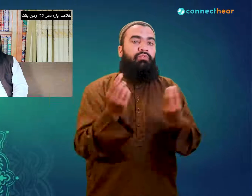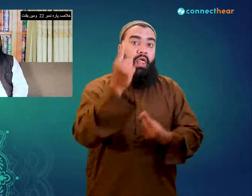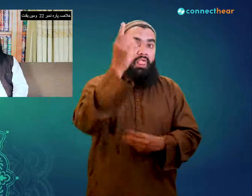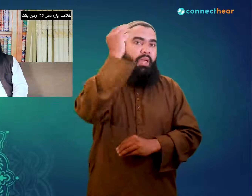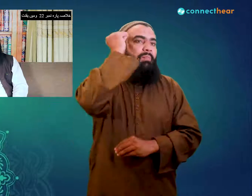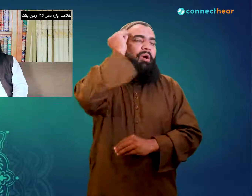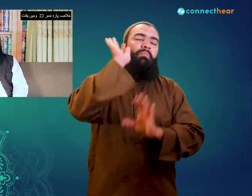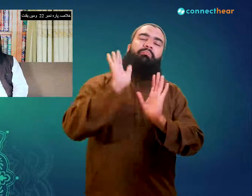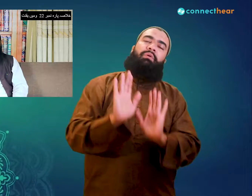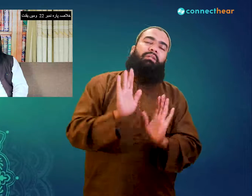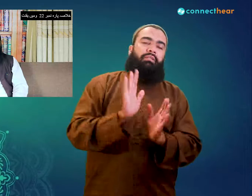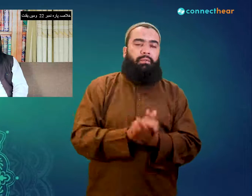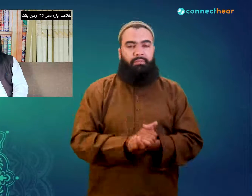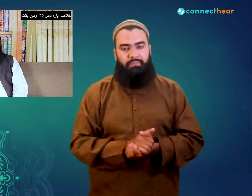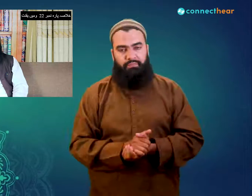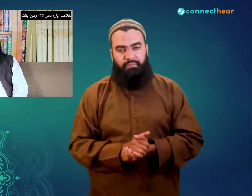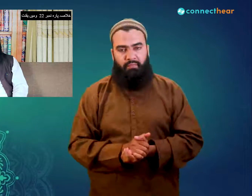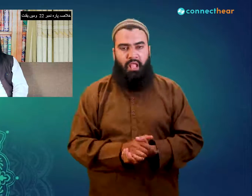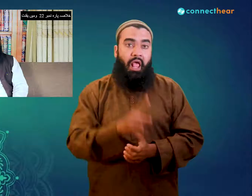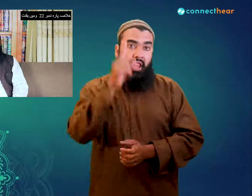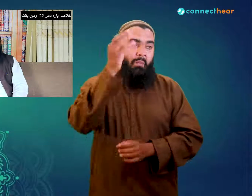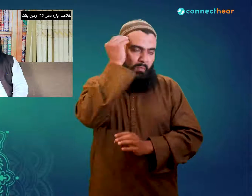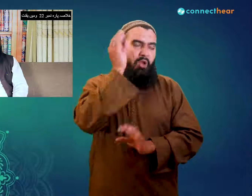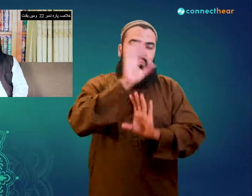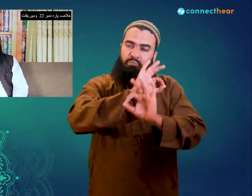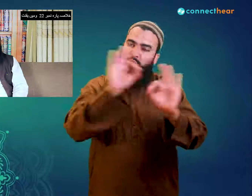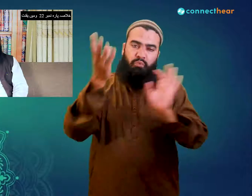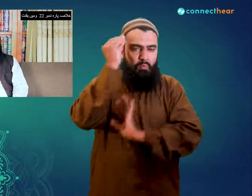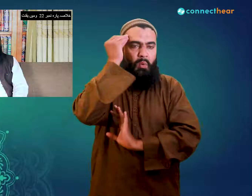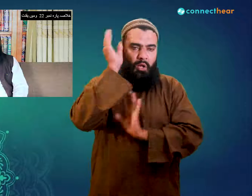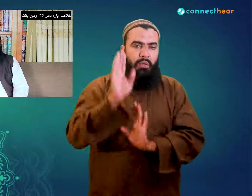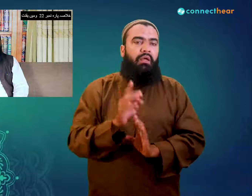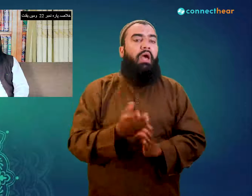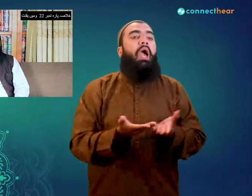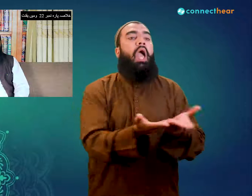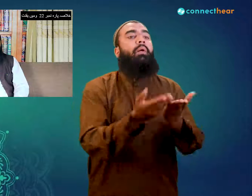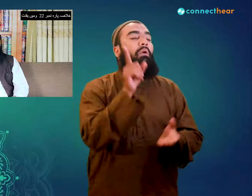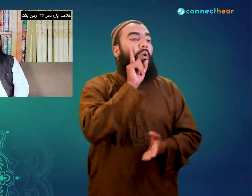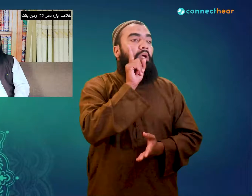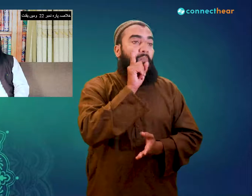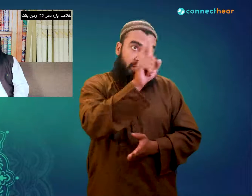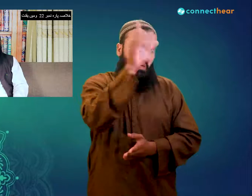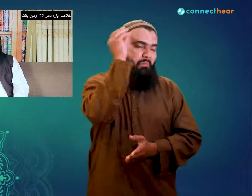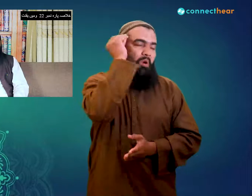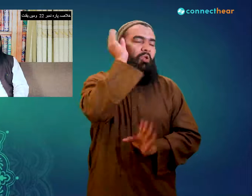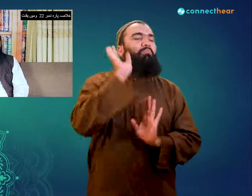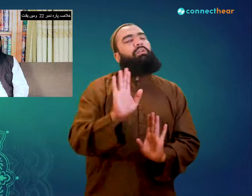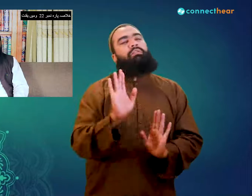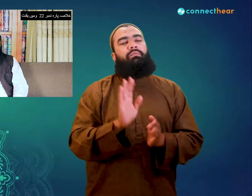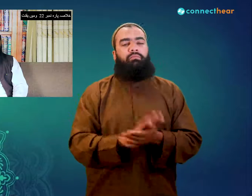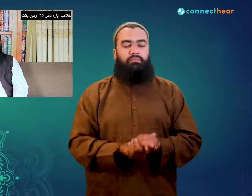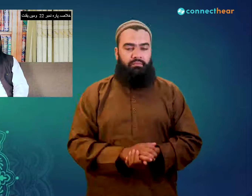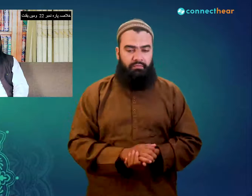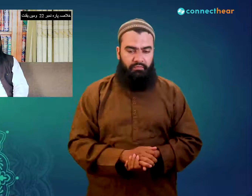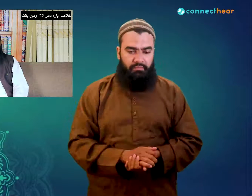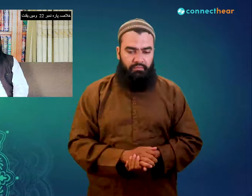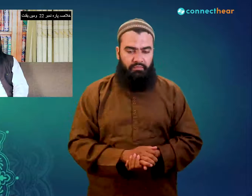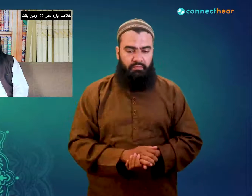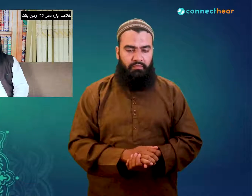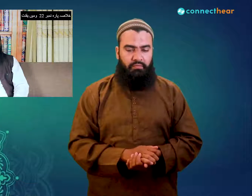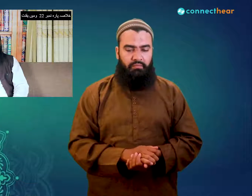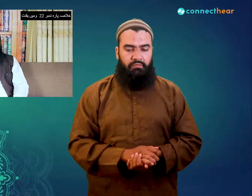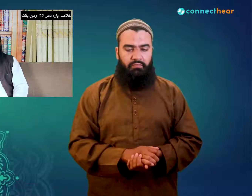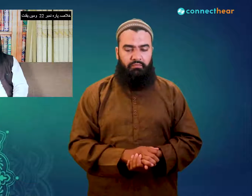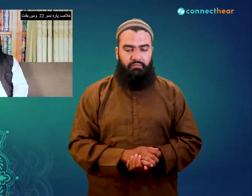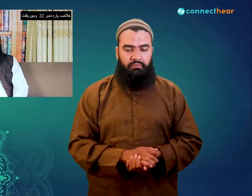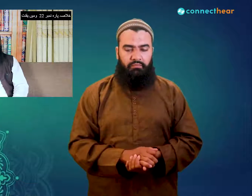علم تو اللہ کے پاس ہے، اللہ ہی بہتر جانتے ہیں کہ یہ قیامت کب قائم ہوگی۔ وما